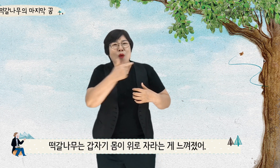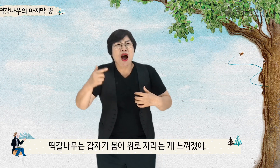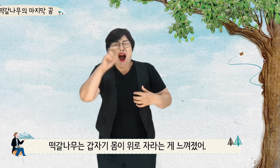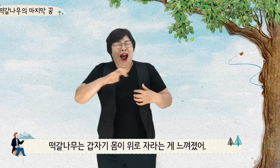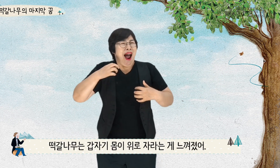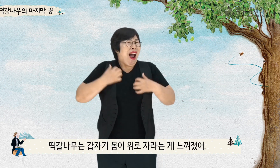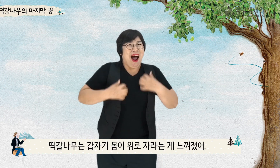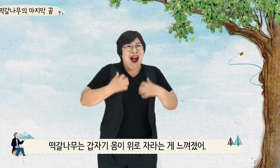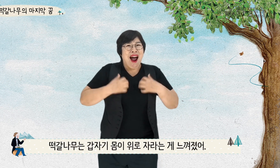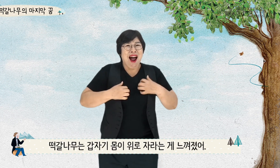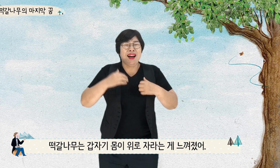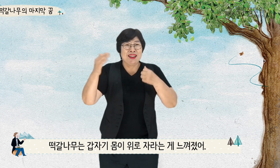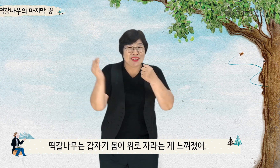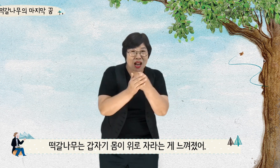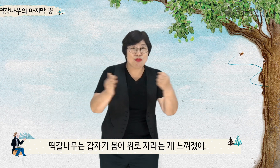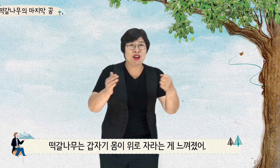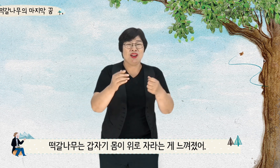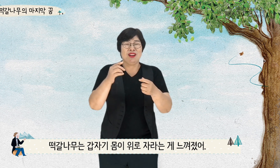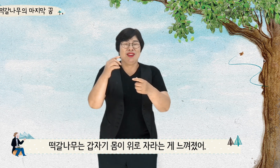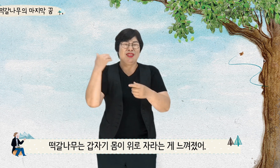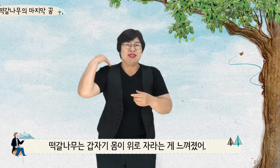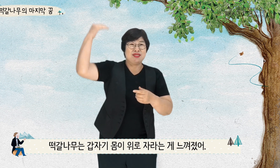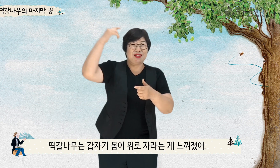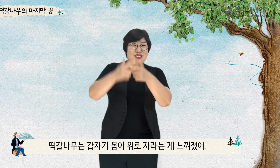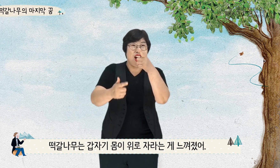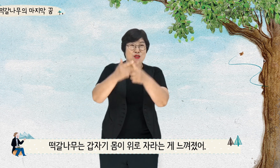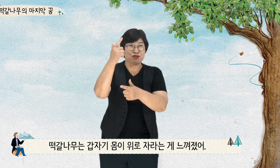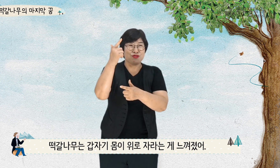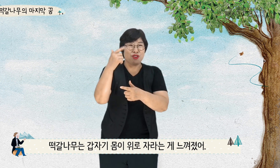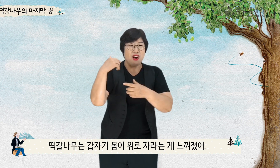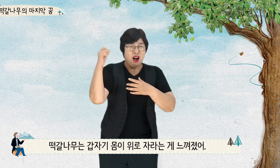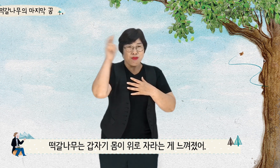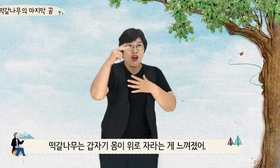떡갈나무는 갑자기 몸이 위로 자라는 게 느껴졌어.